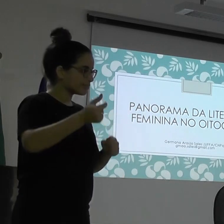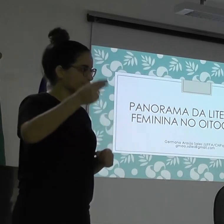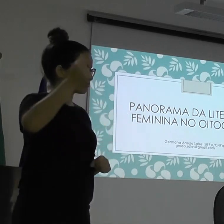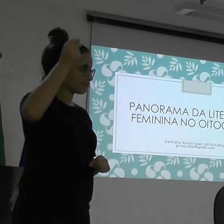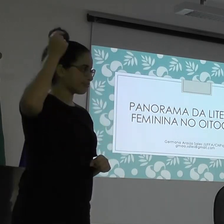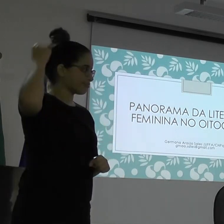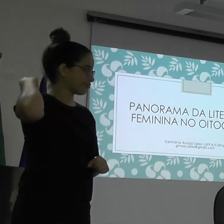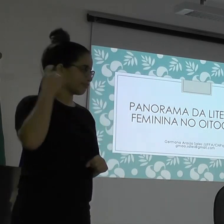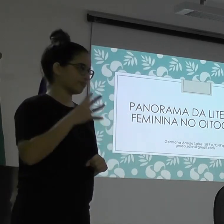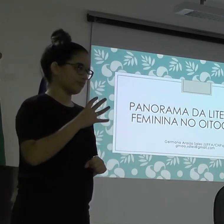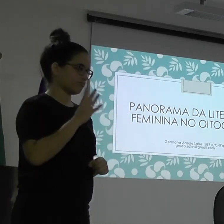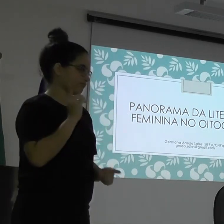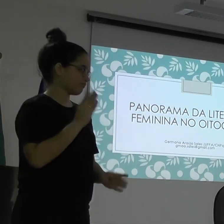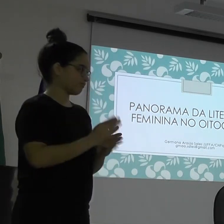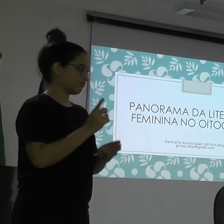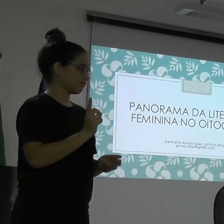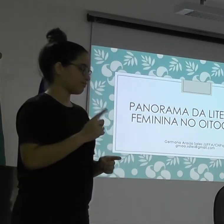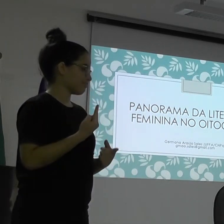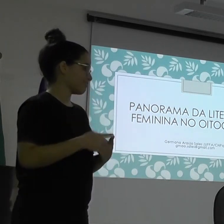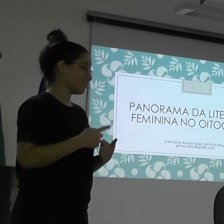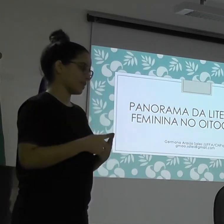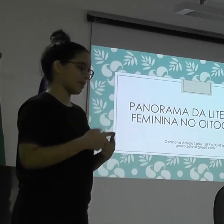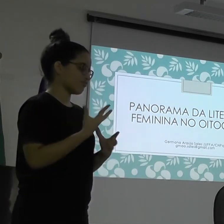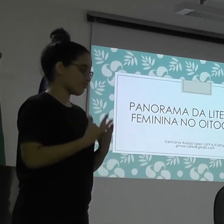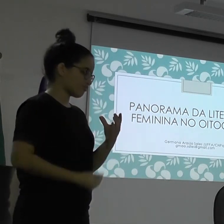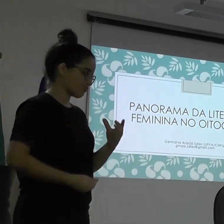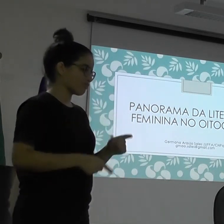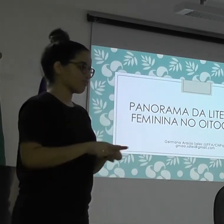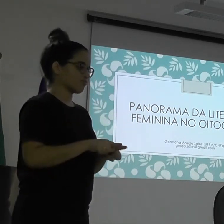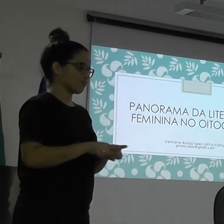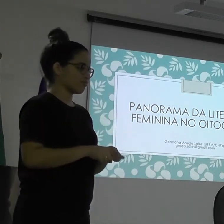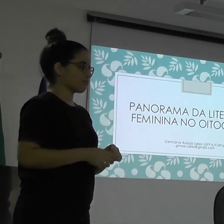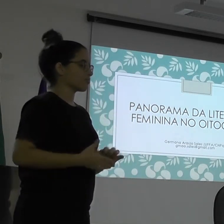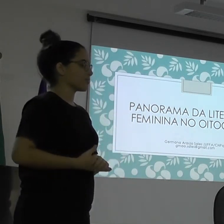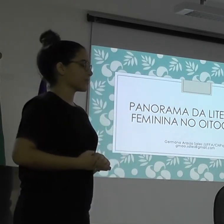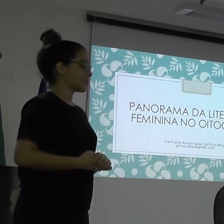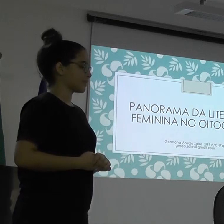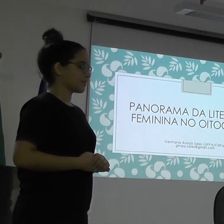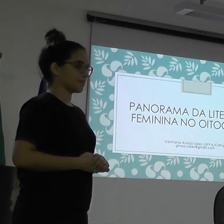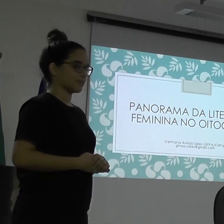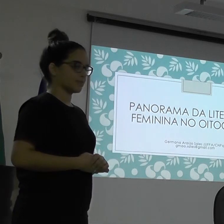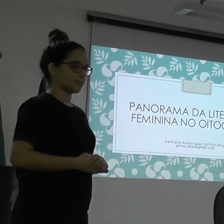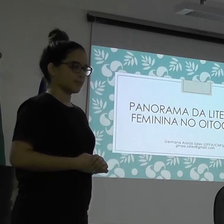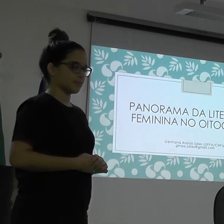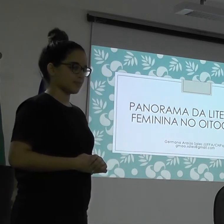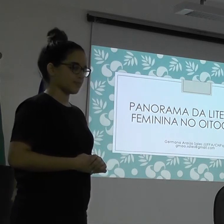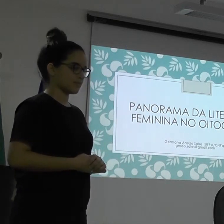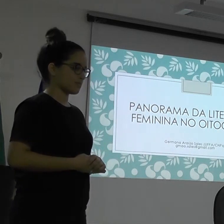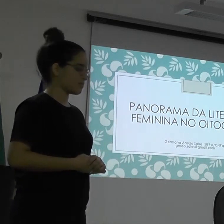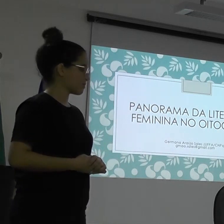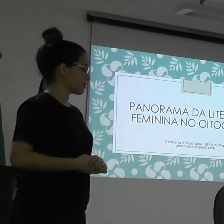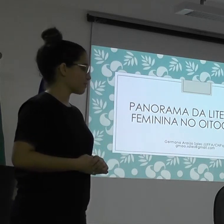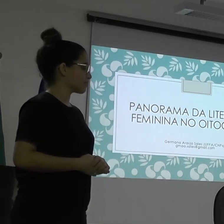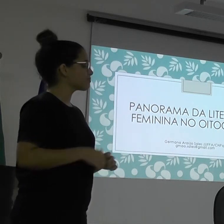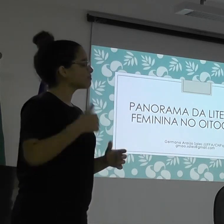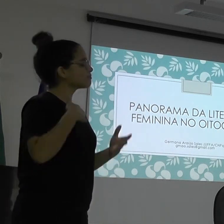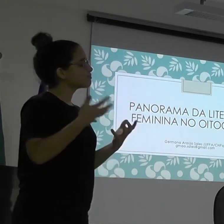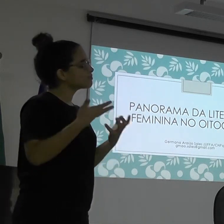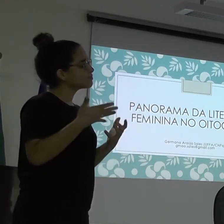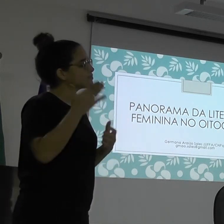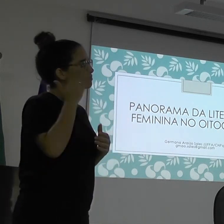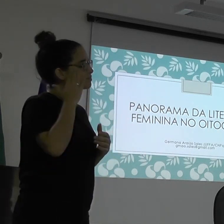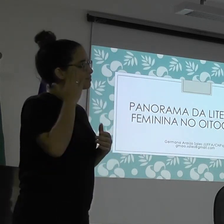nas pesquisas primárias, né, porque elas também não são mencionadas. E eu queria saber um pouco